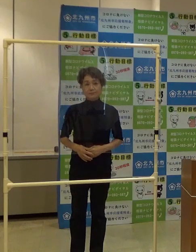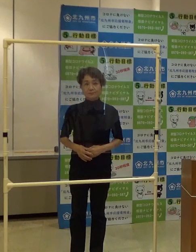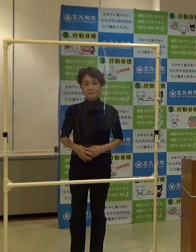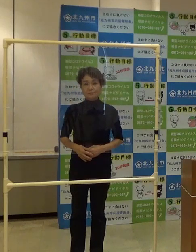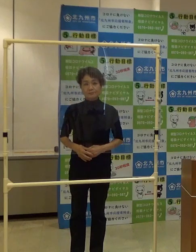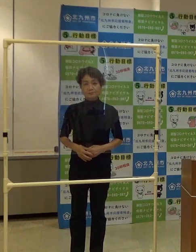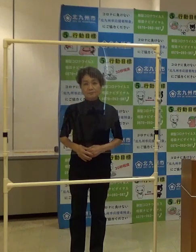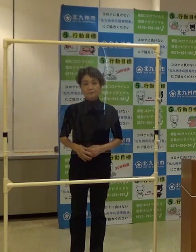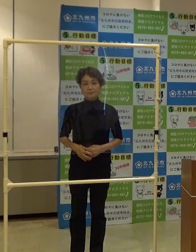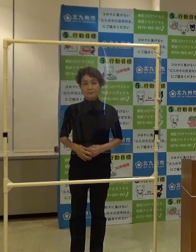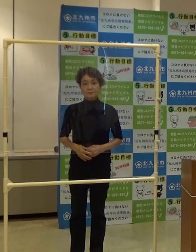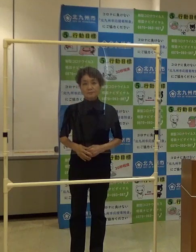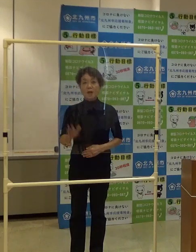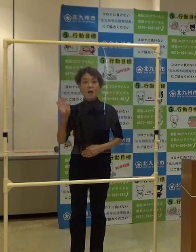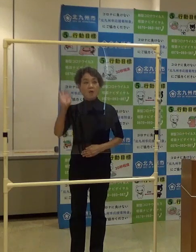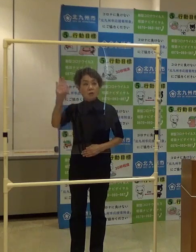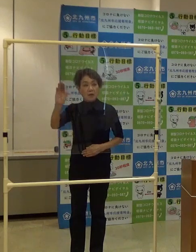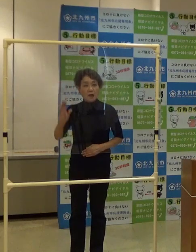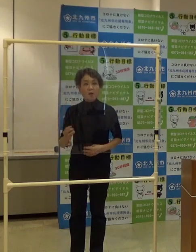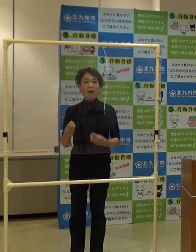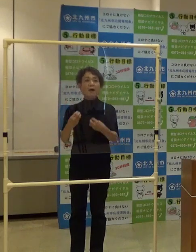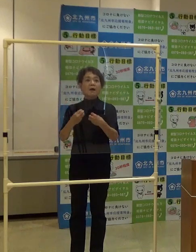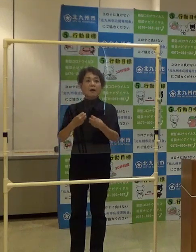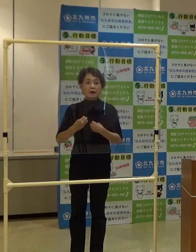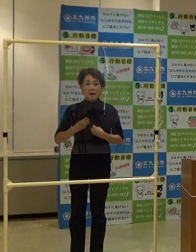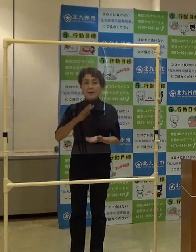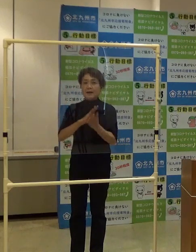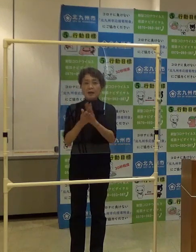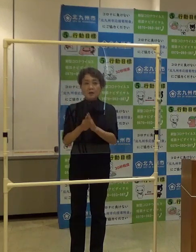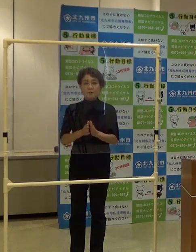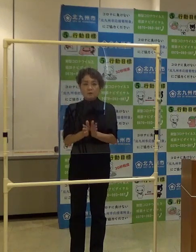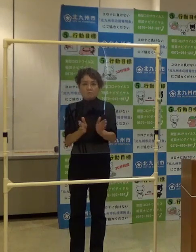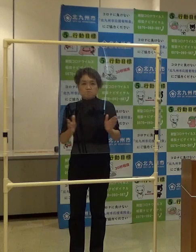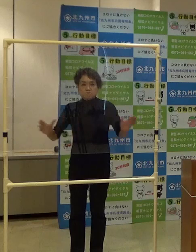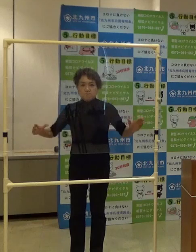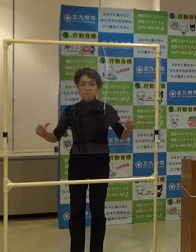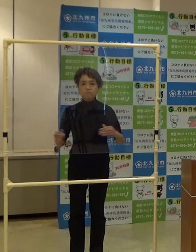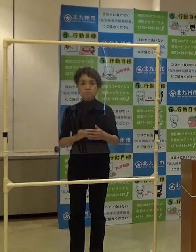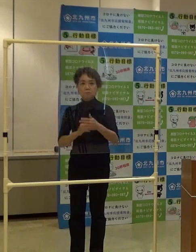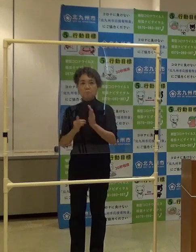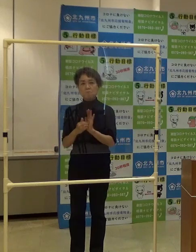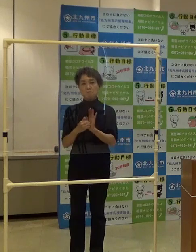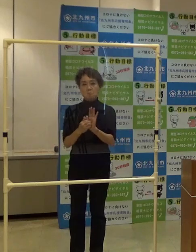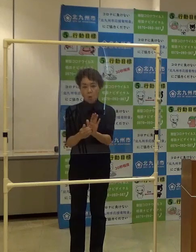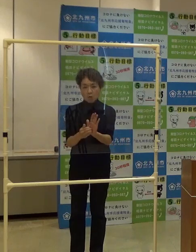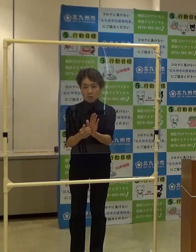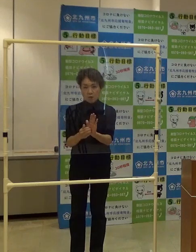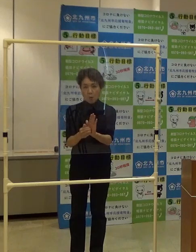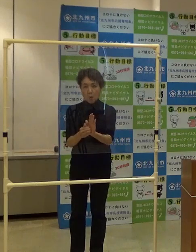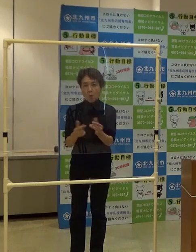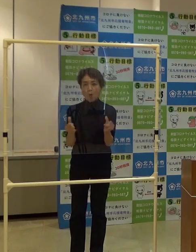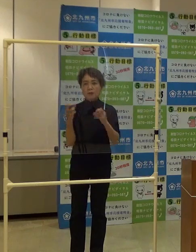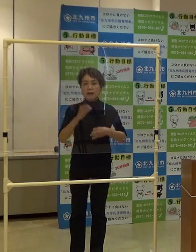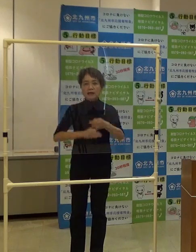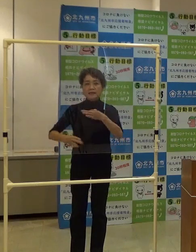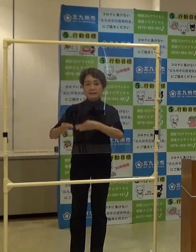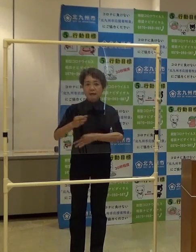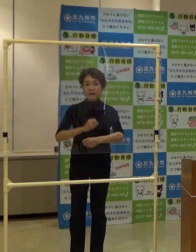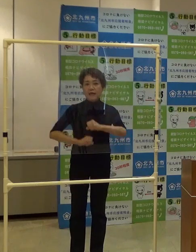は感染再拡大の防止と社会経済活動の再